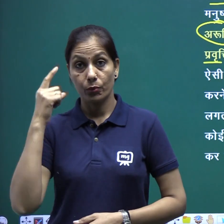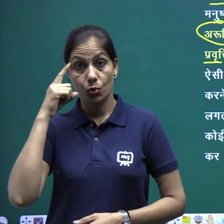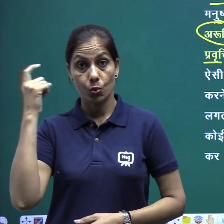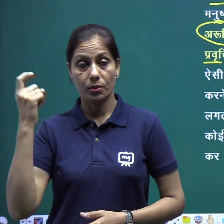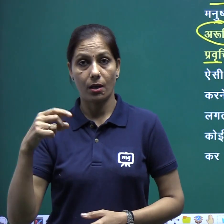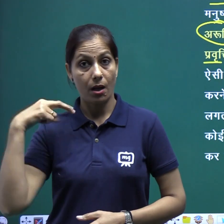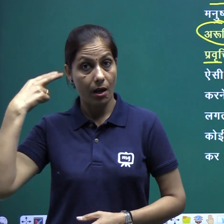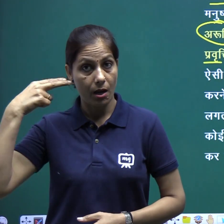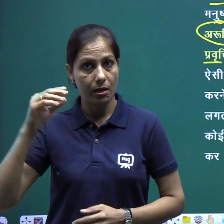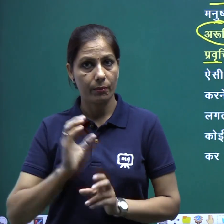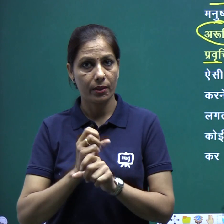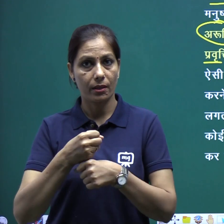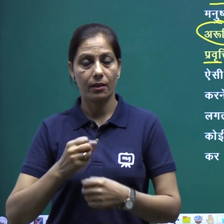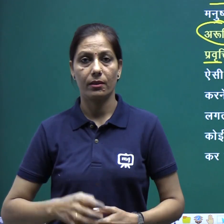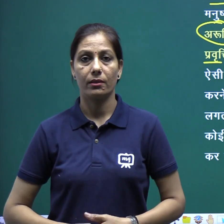कारण बनता है।